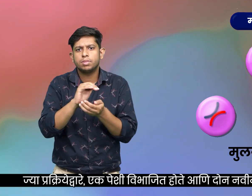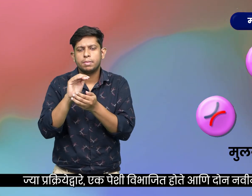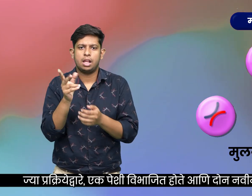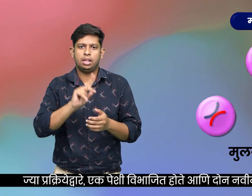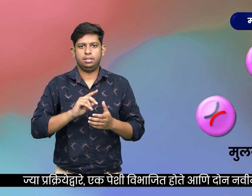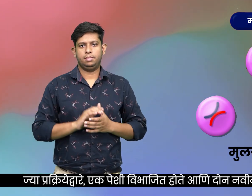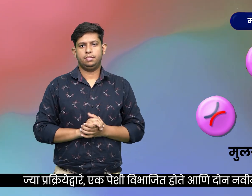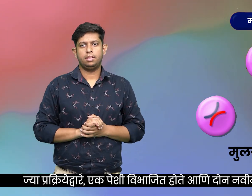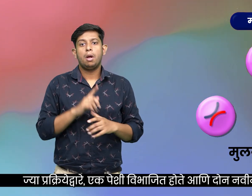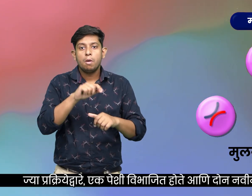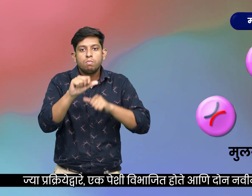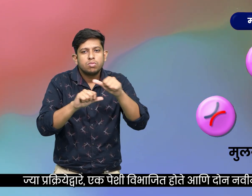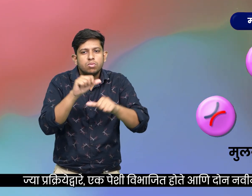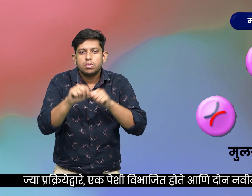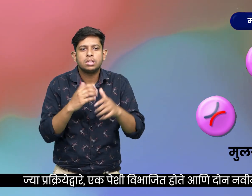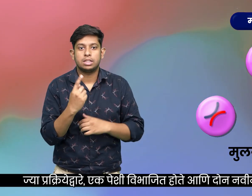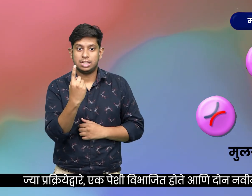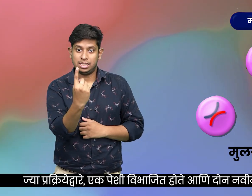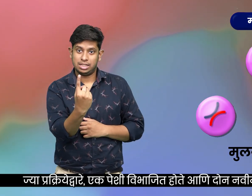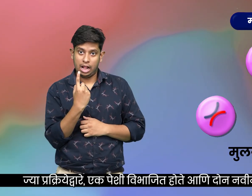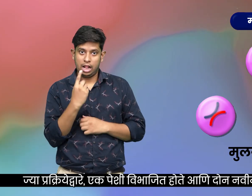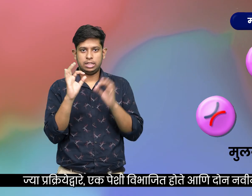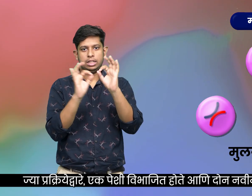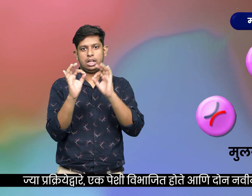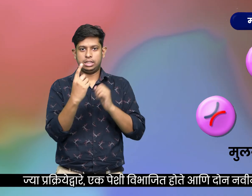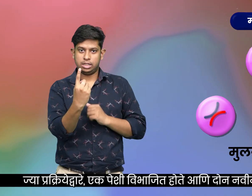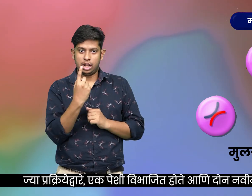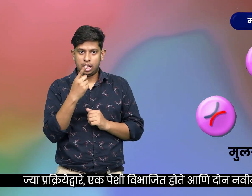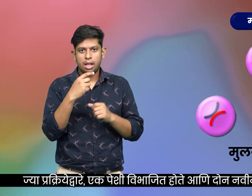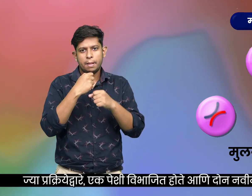विभाजित होते आणि 2 नवीन पेशी तयार करते.